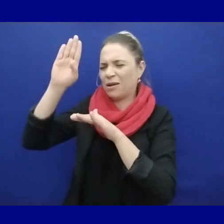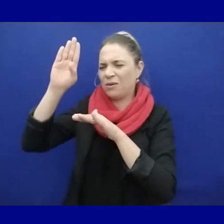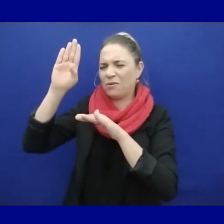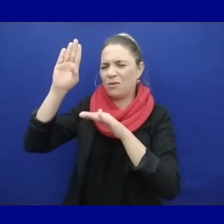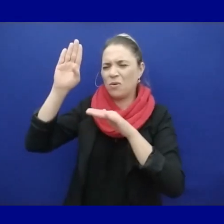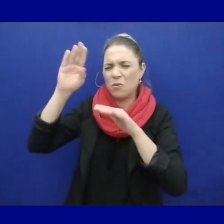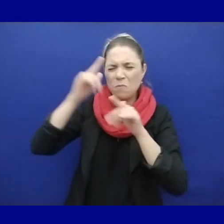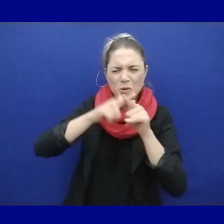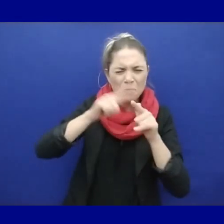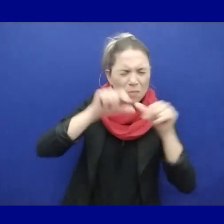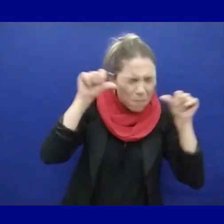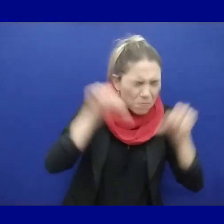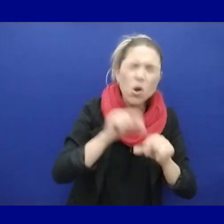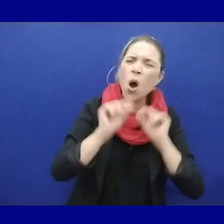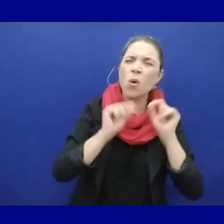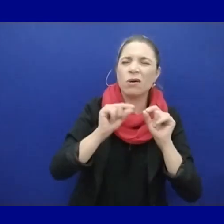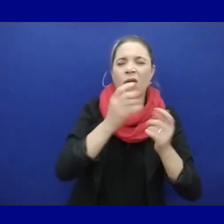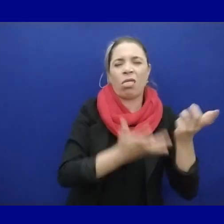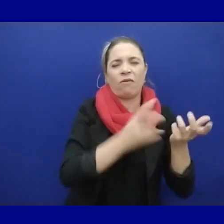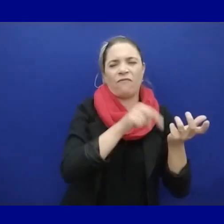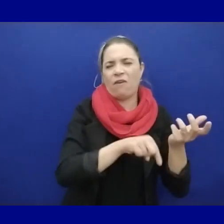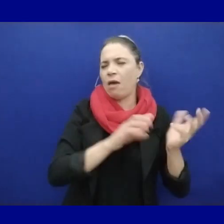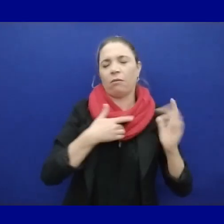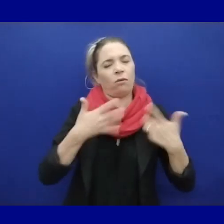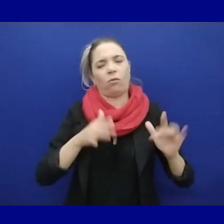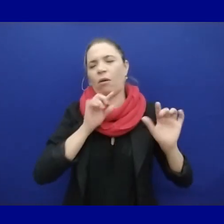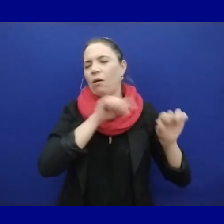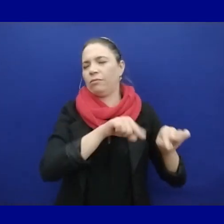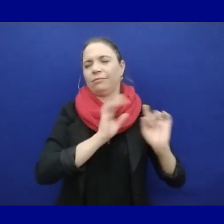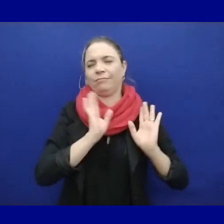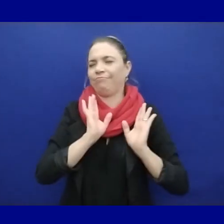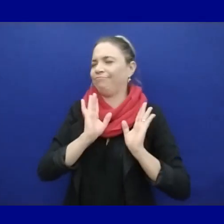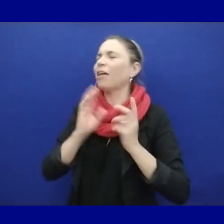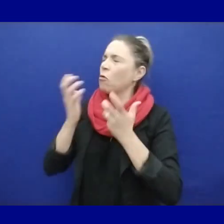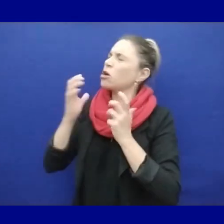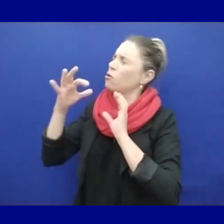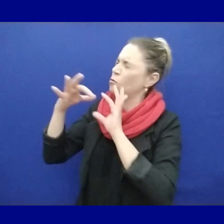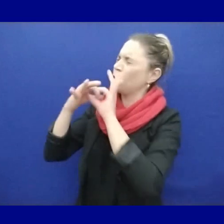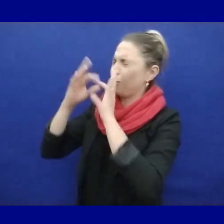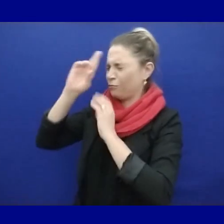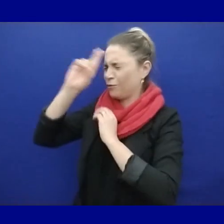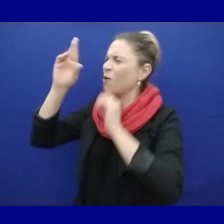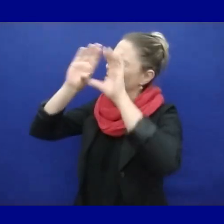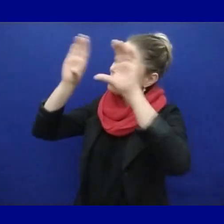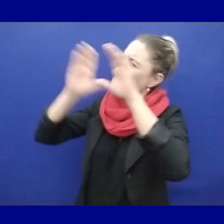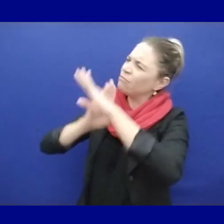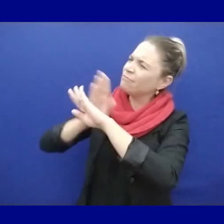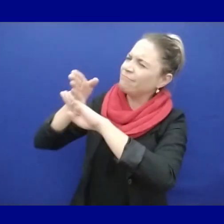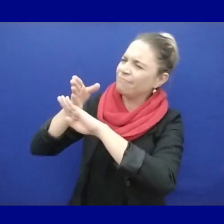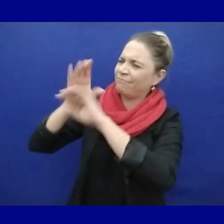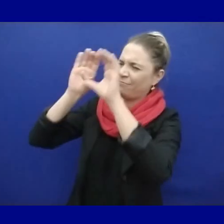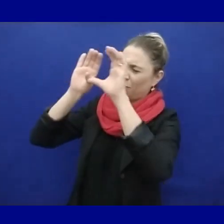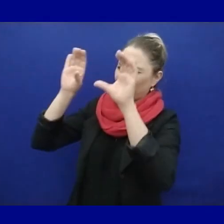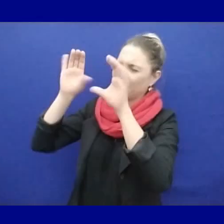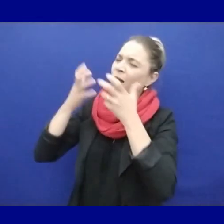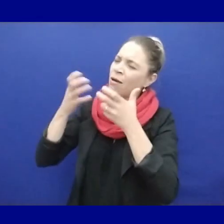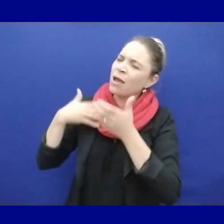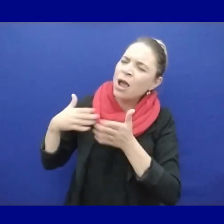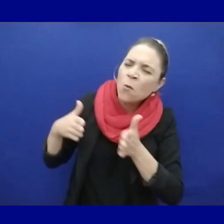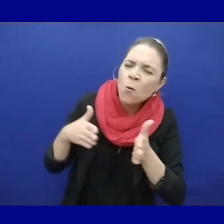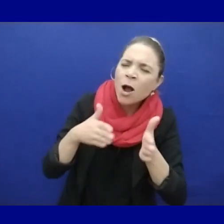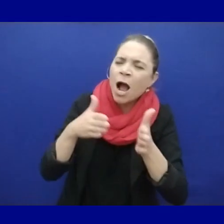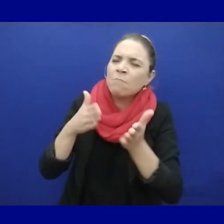Cremos que o Senhor, na cruz, abriu-nos o caminho novo e vivo para o céu. Ajude-nos a perseverar nesse